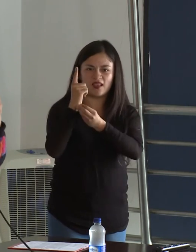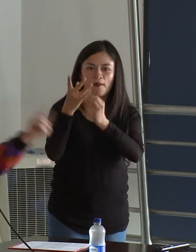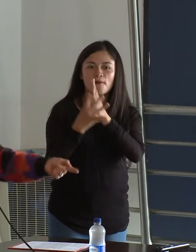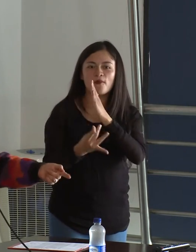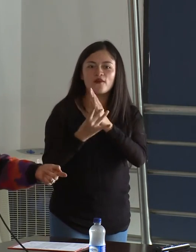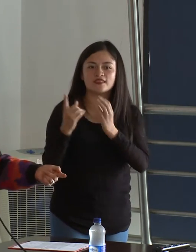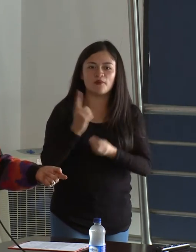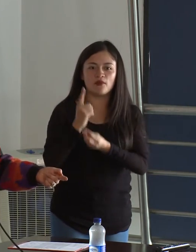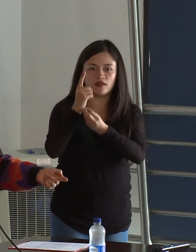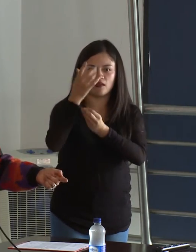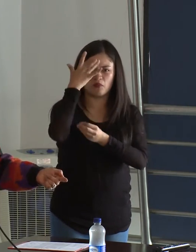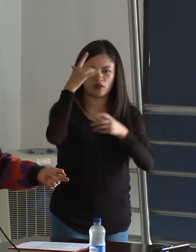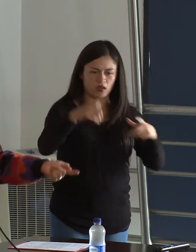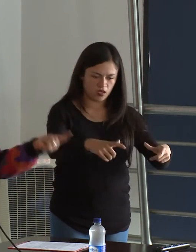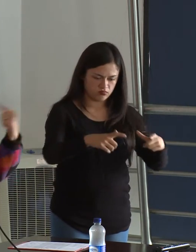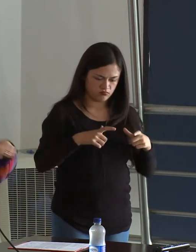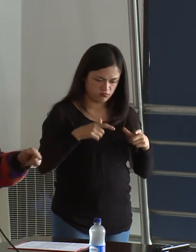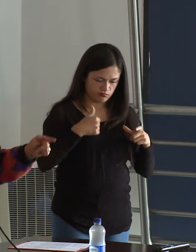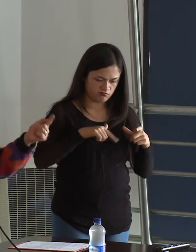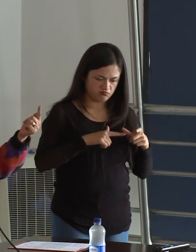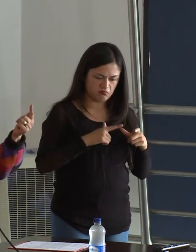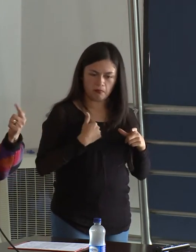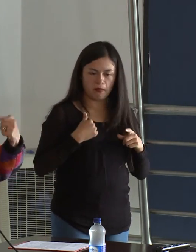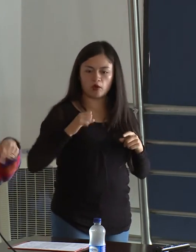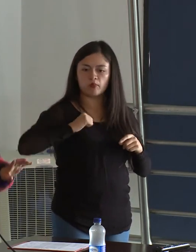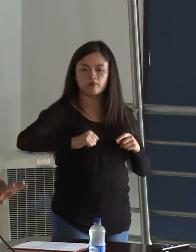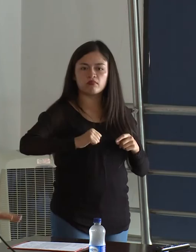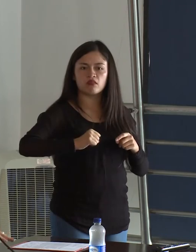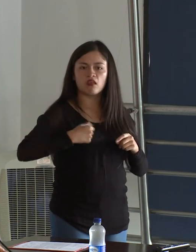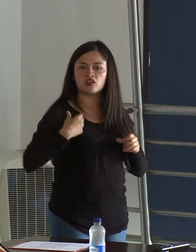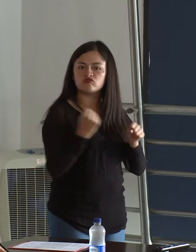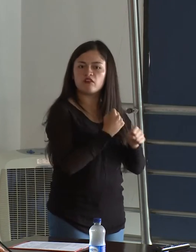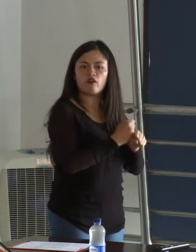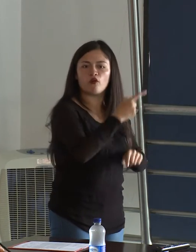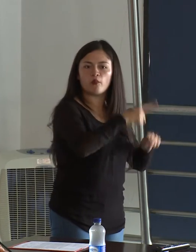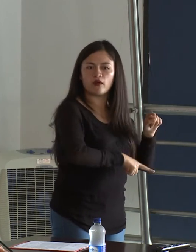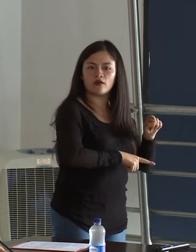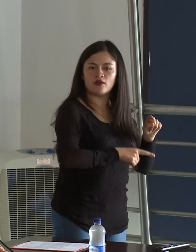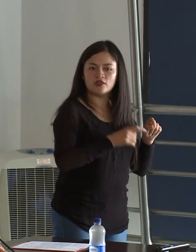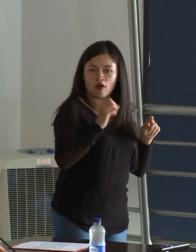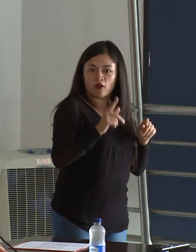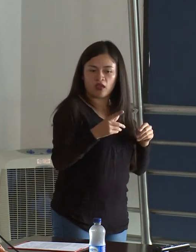dando a mí un plato de comida negándome el derecho a conseguir mi propio sustento.